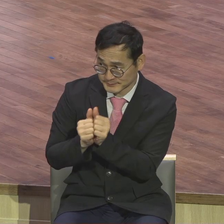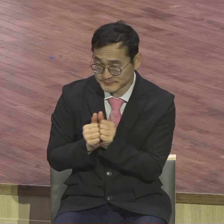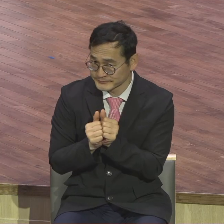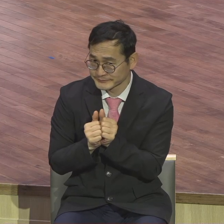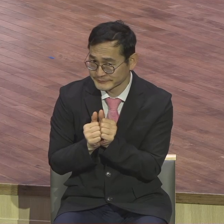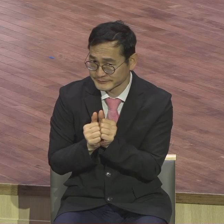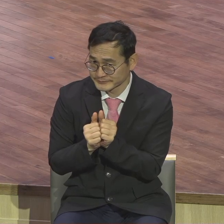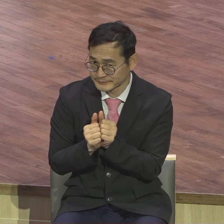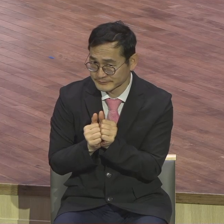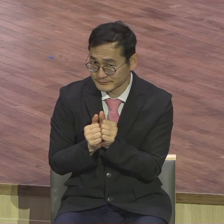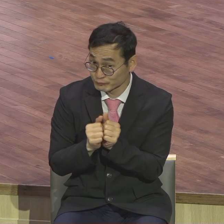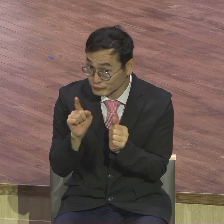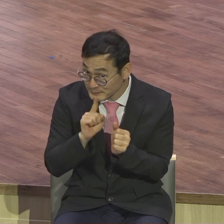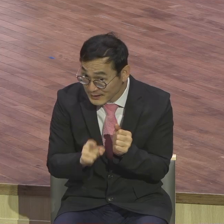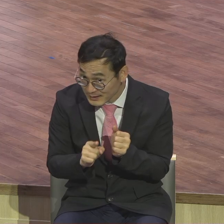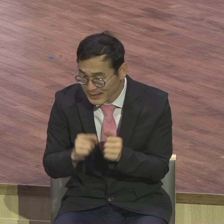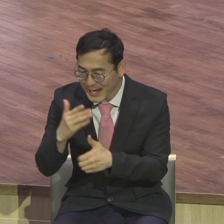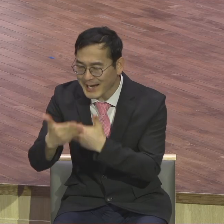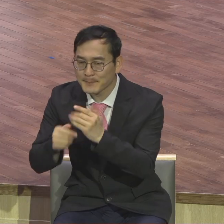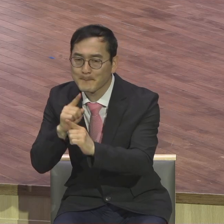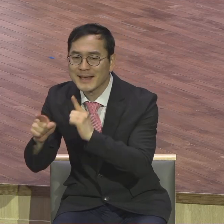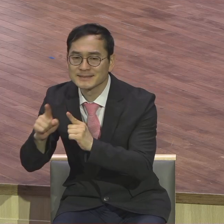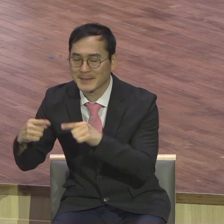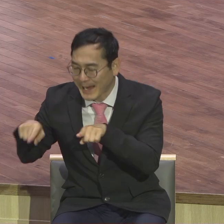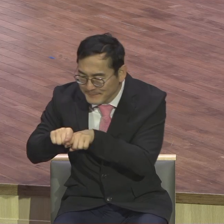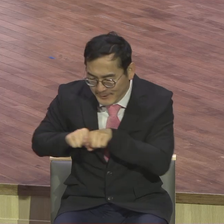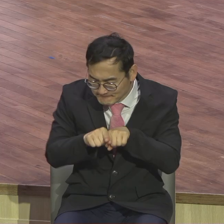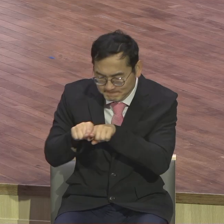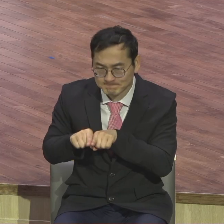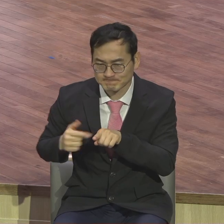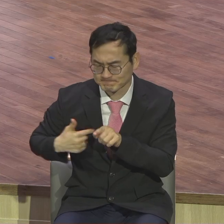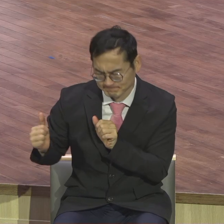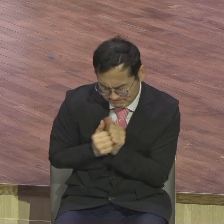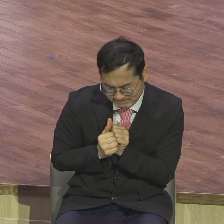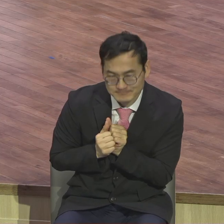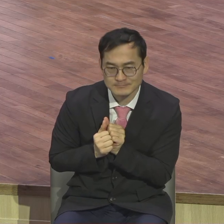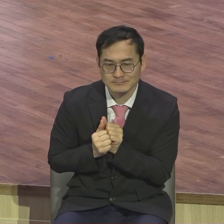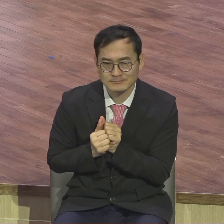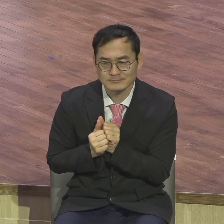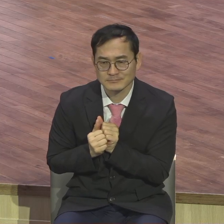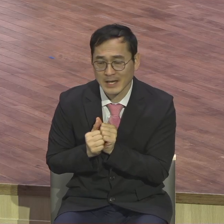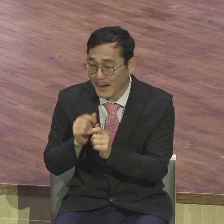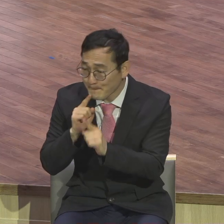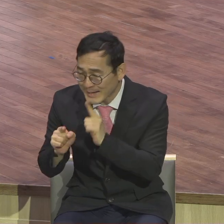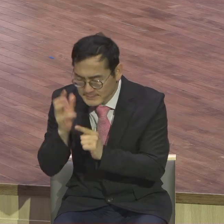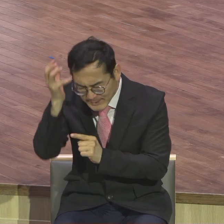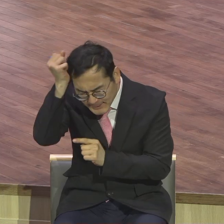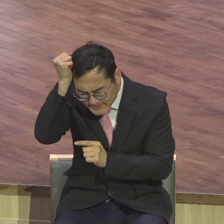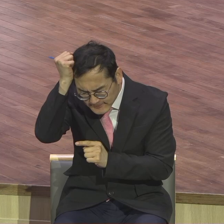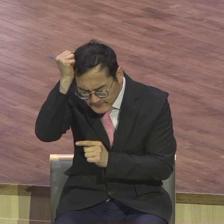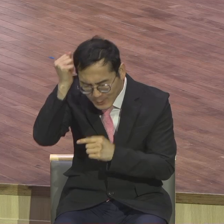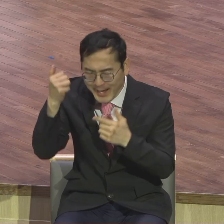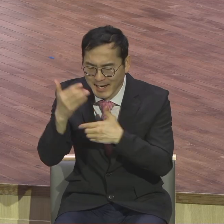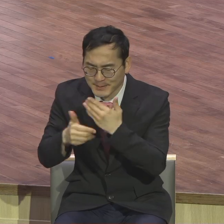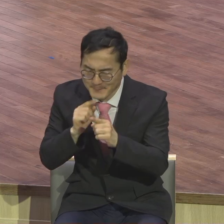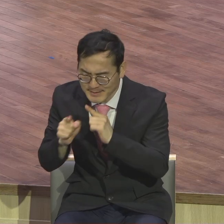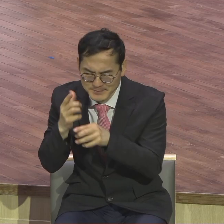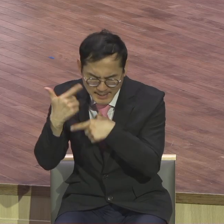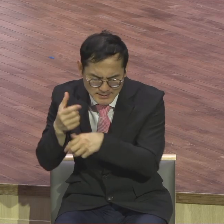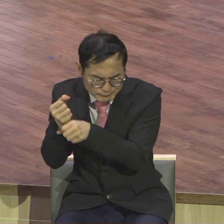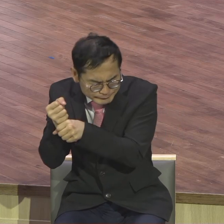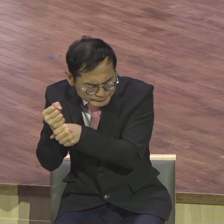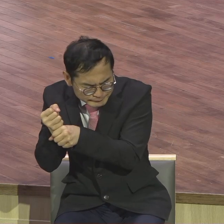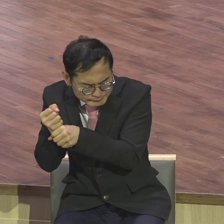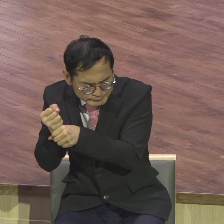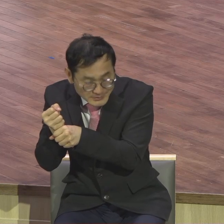말씀이 나와 함께 계시는 것이 하나님 계시는 거예요. 그게 말씀이 없는 사람은 하나님 없는 거예요. 하나님을